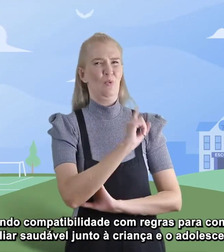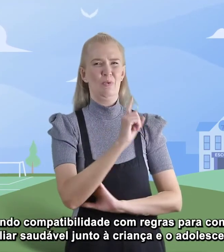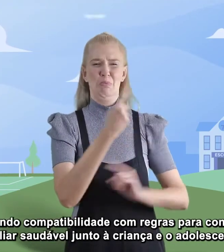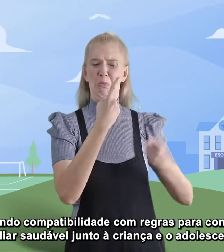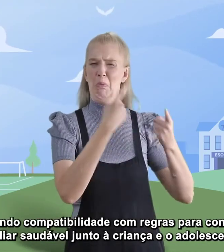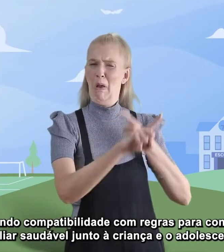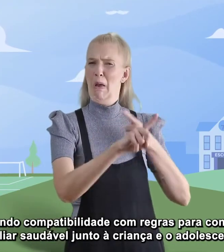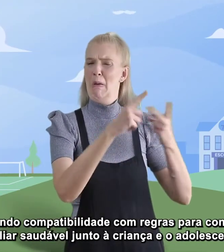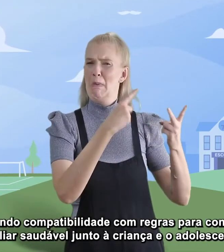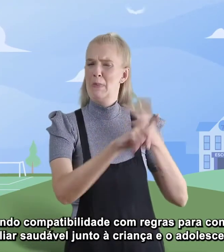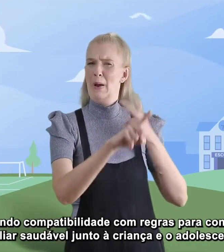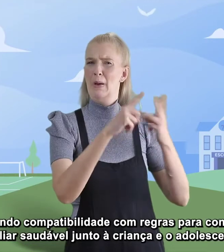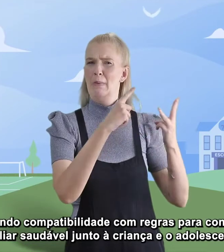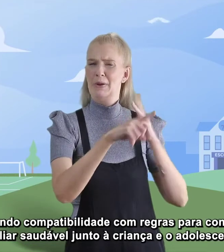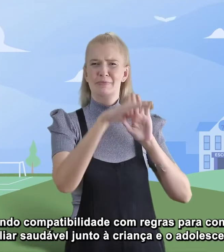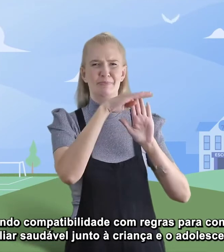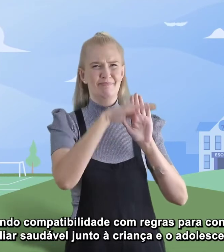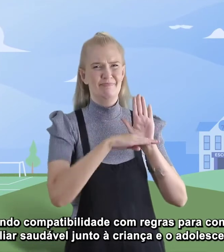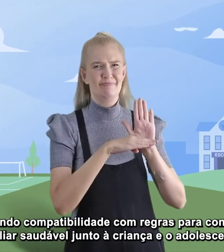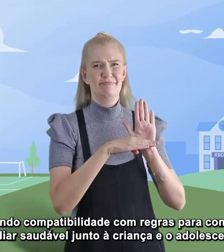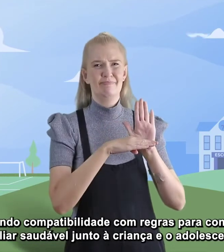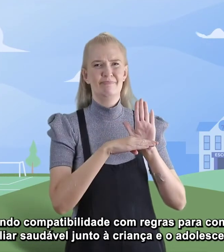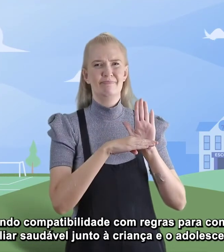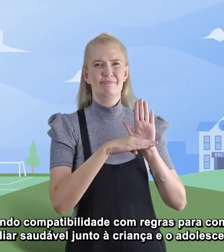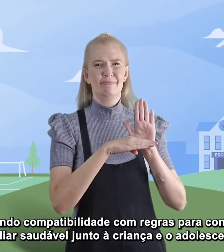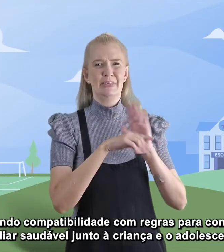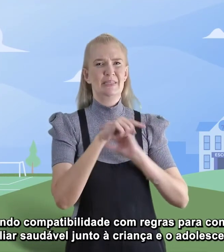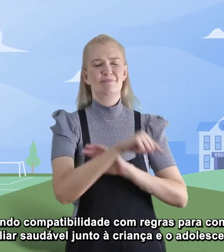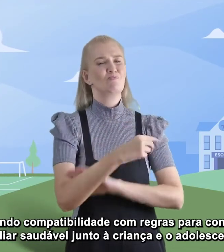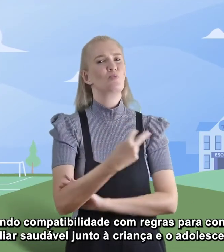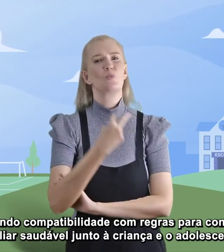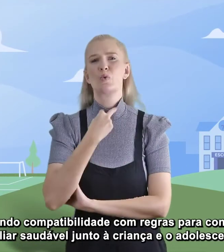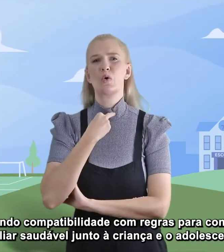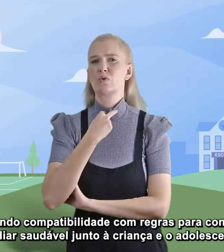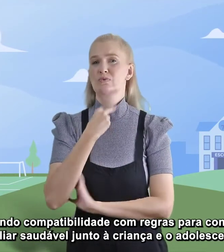para a convivência familiar saudável junto à criança e o adolescente.